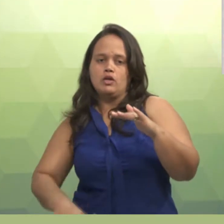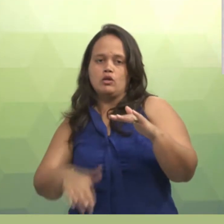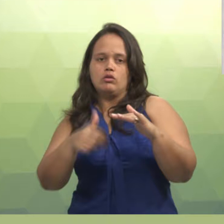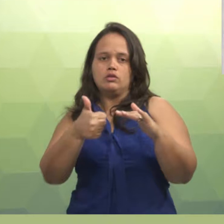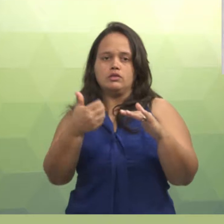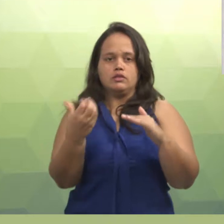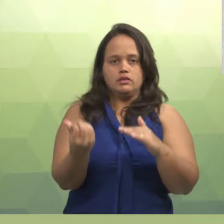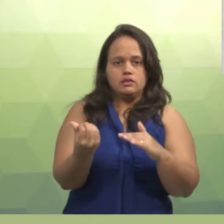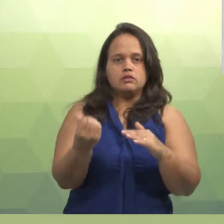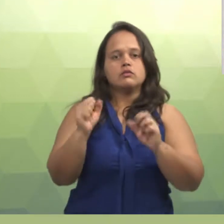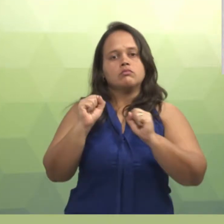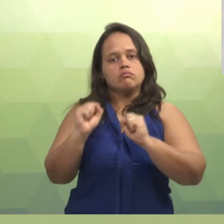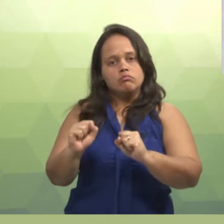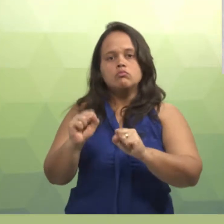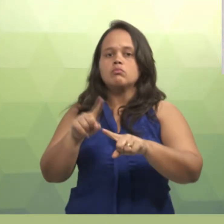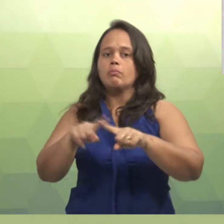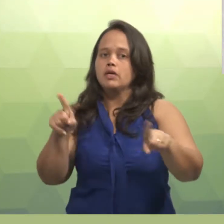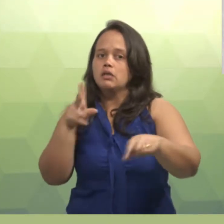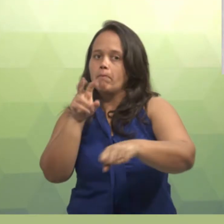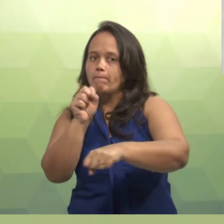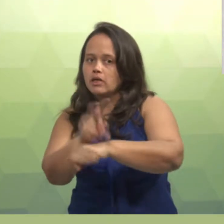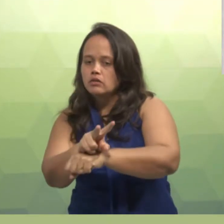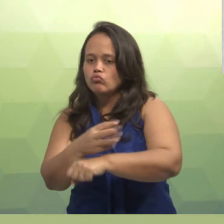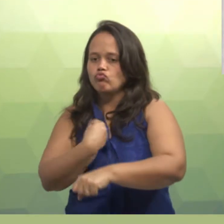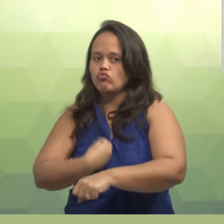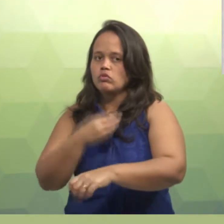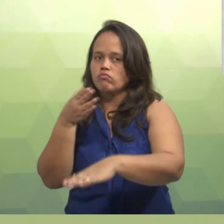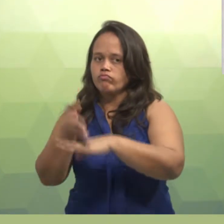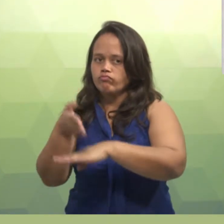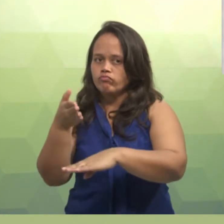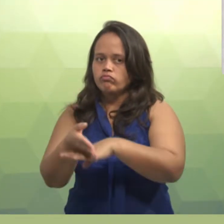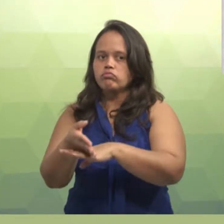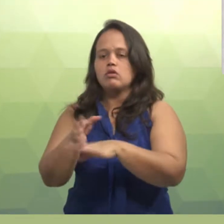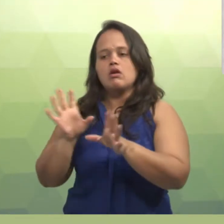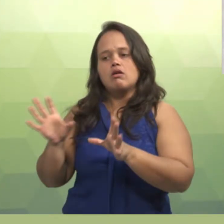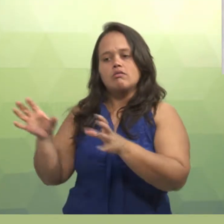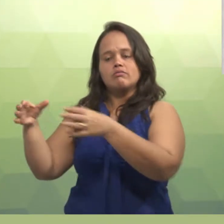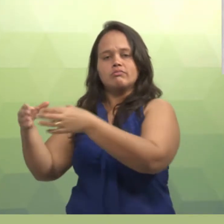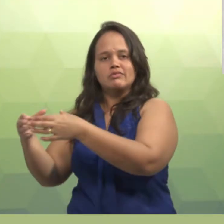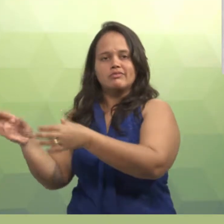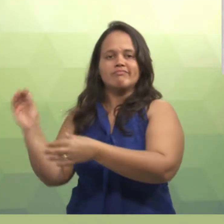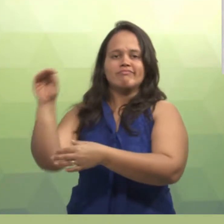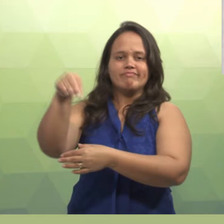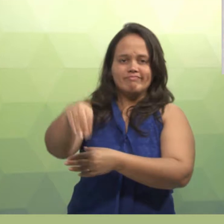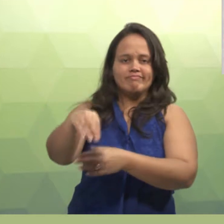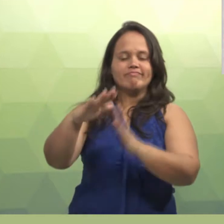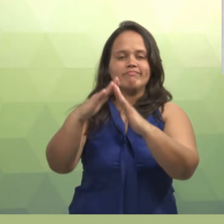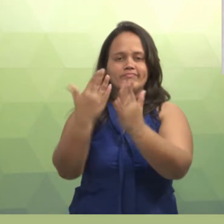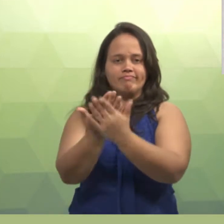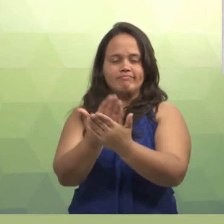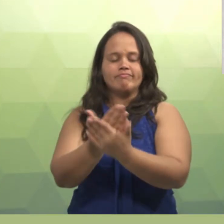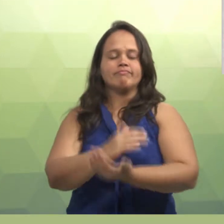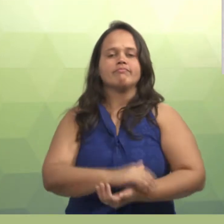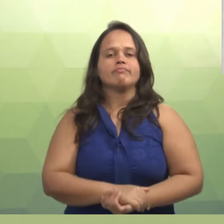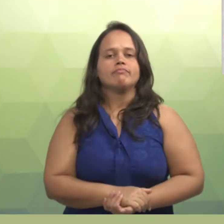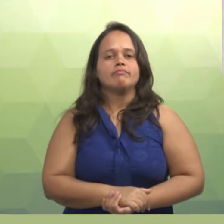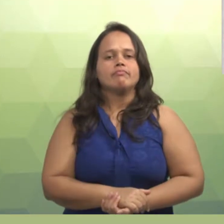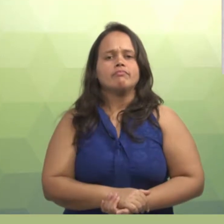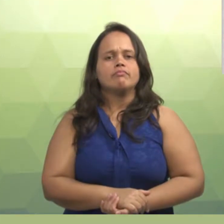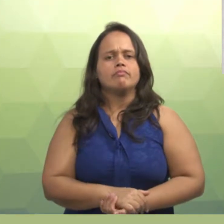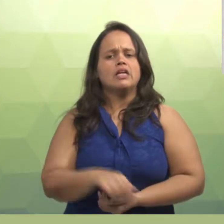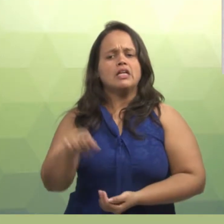que constituem a comunidade atendida pela escola. Não há participação de alunos nas escolas que